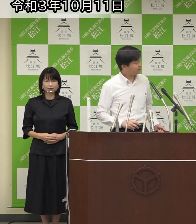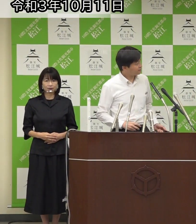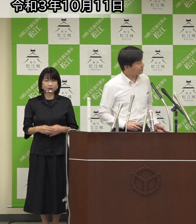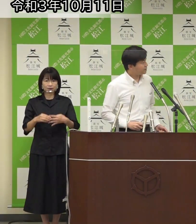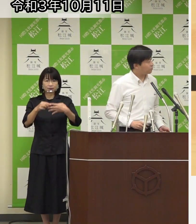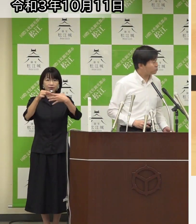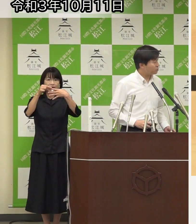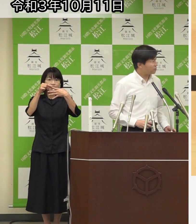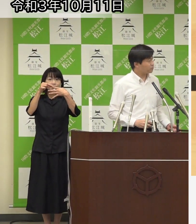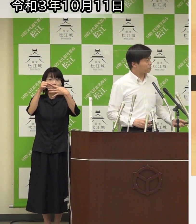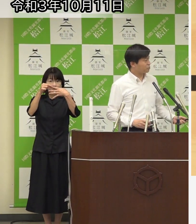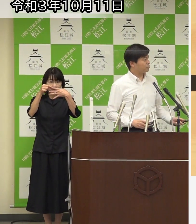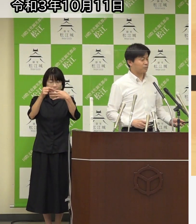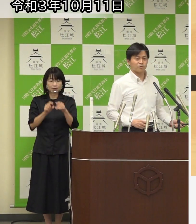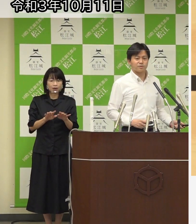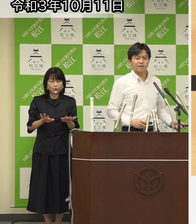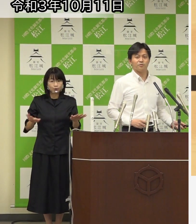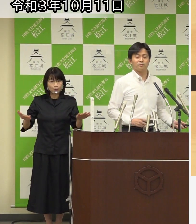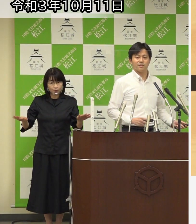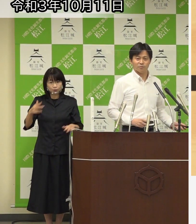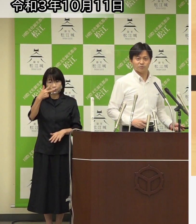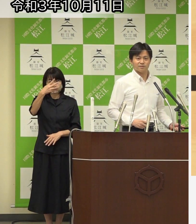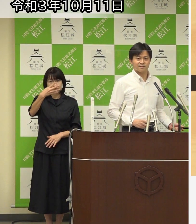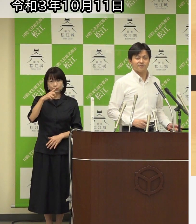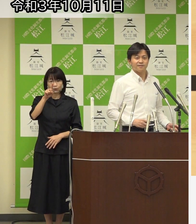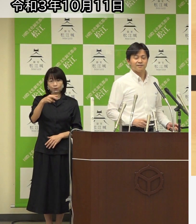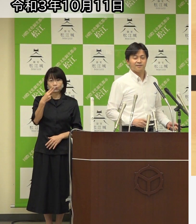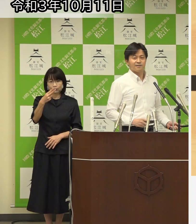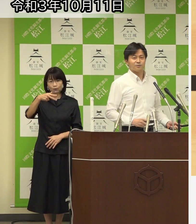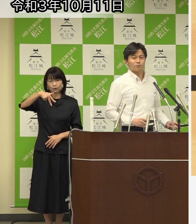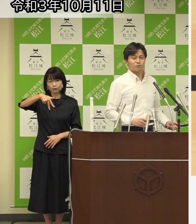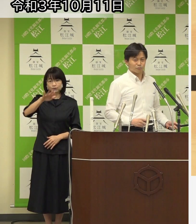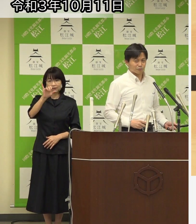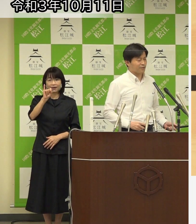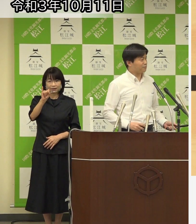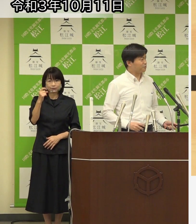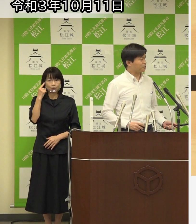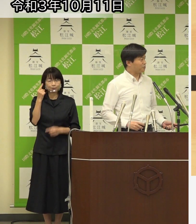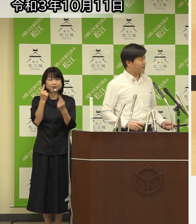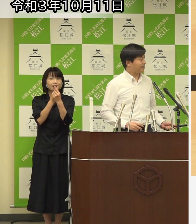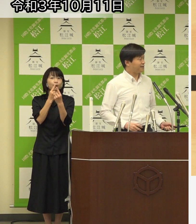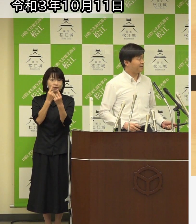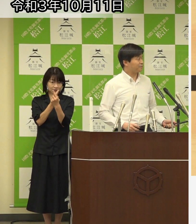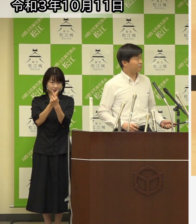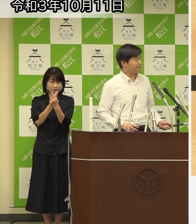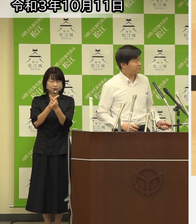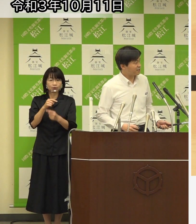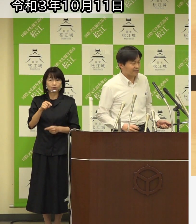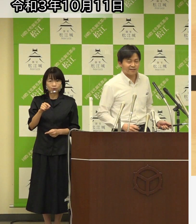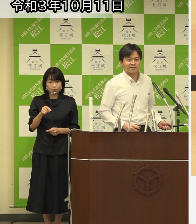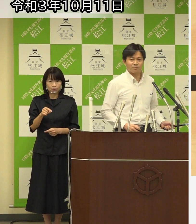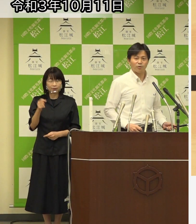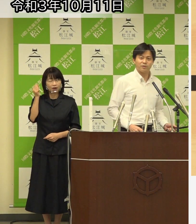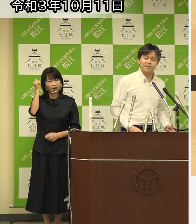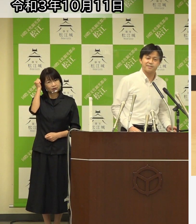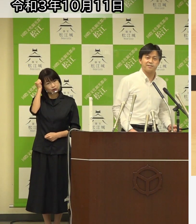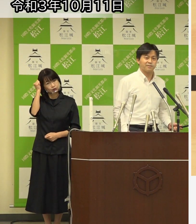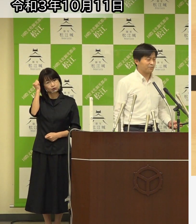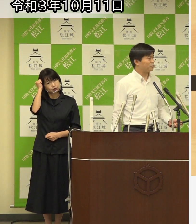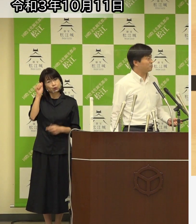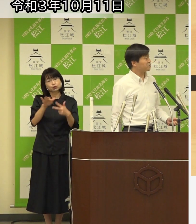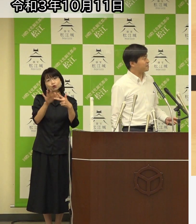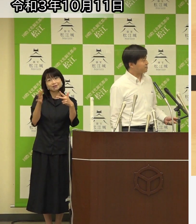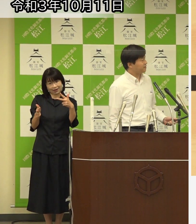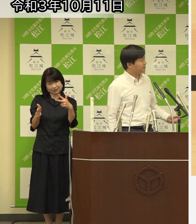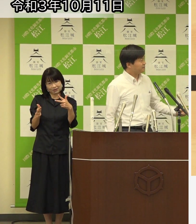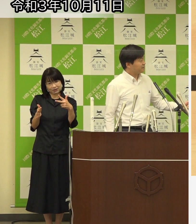目が、子どものショートステイの見直しです。ショートステイという言葉馴染みがない方もいらっしゃる